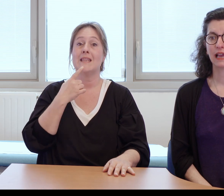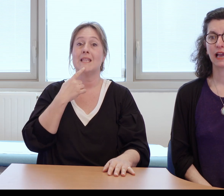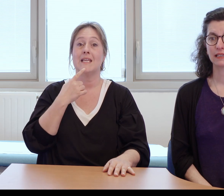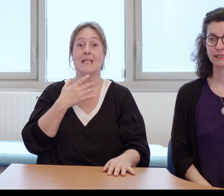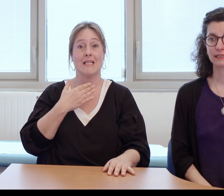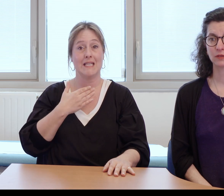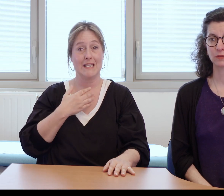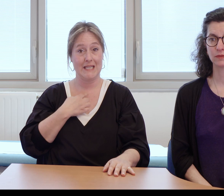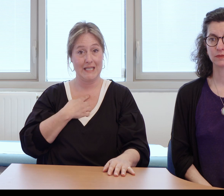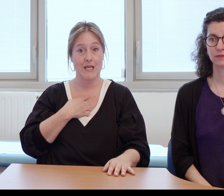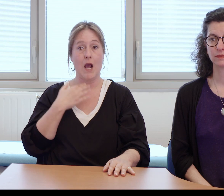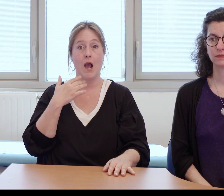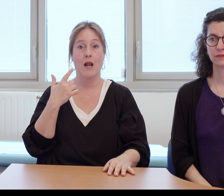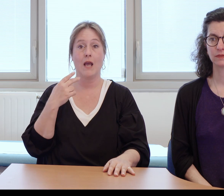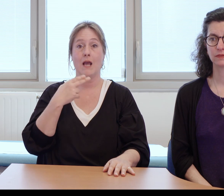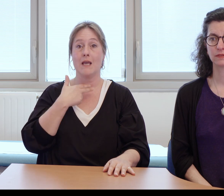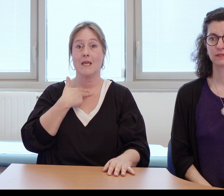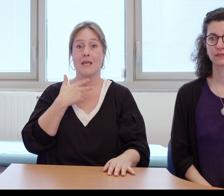d'aider à la guérison.